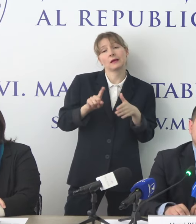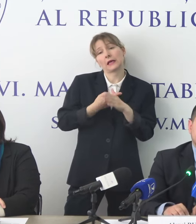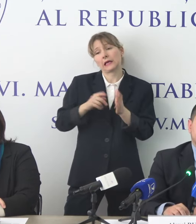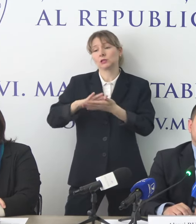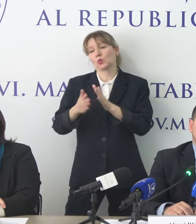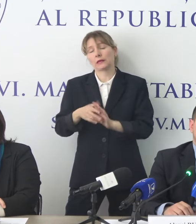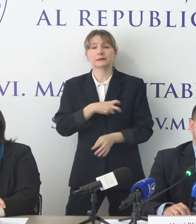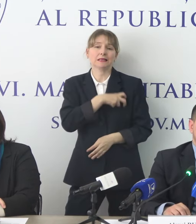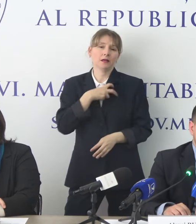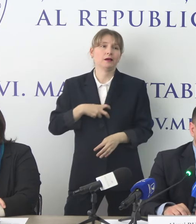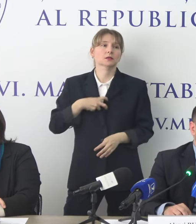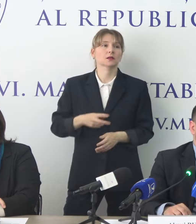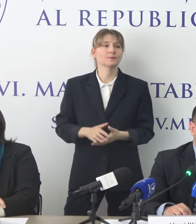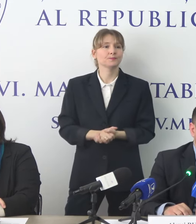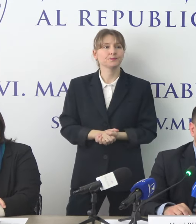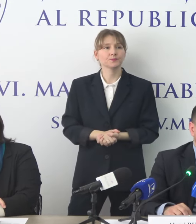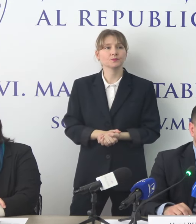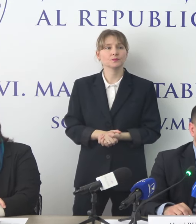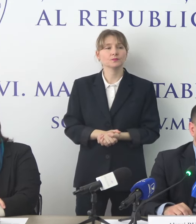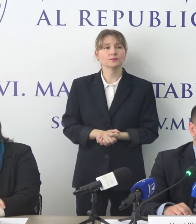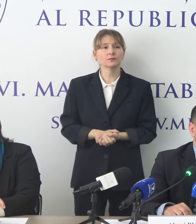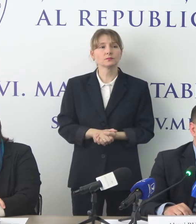ziua, Diana, am început de